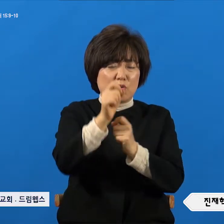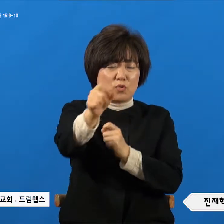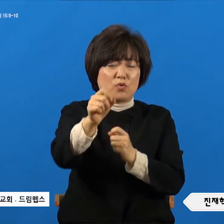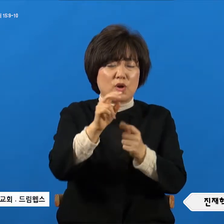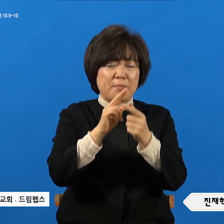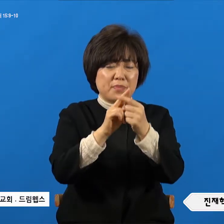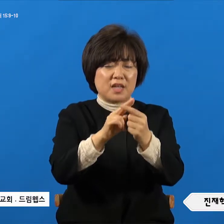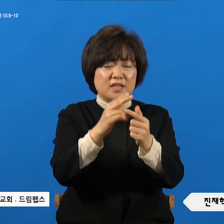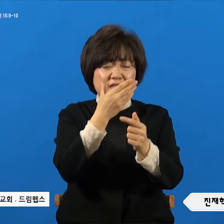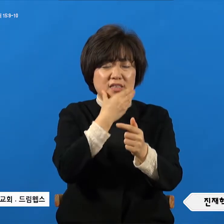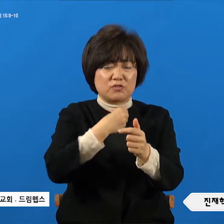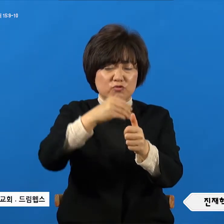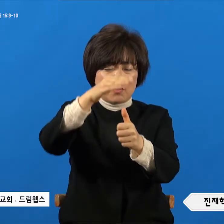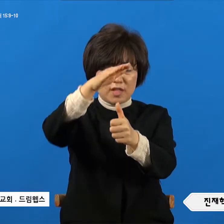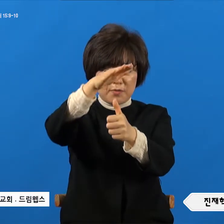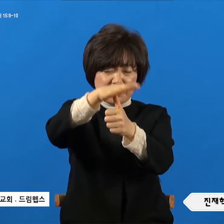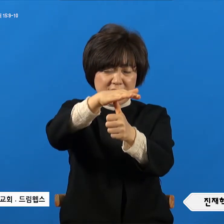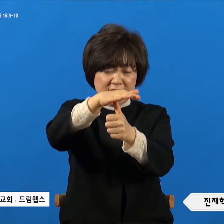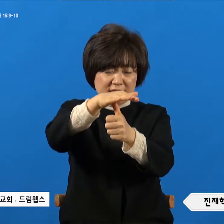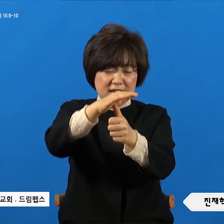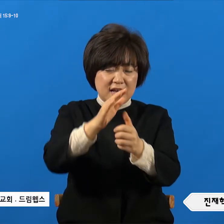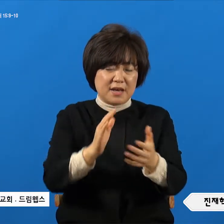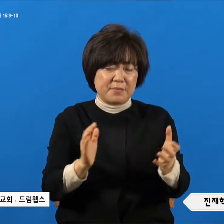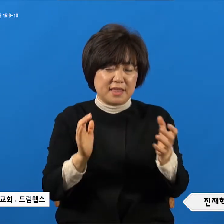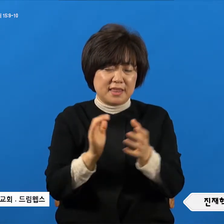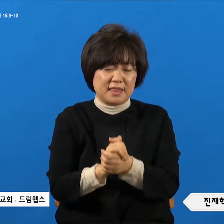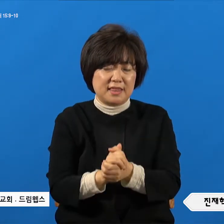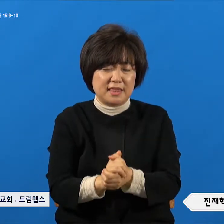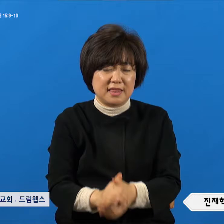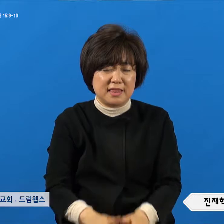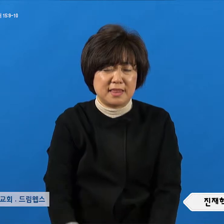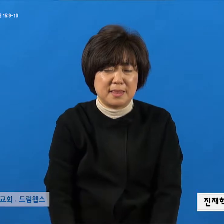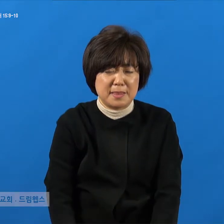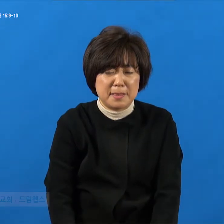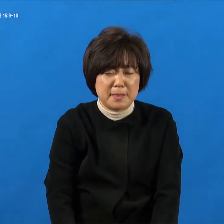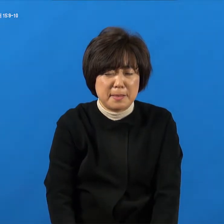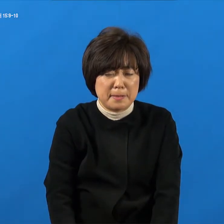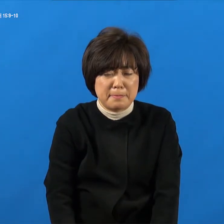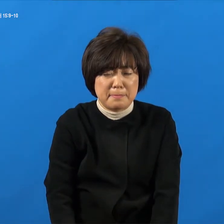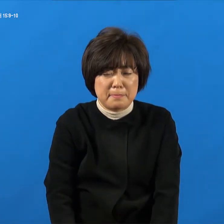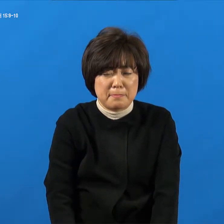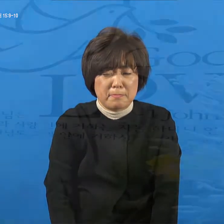간절히 축원하옵나이다. 아멘.